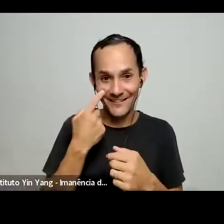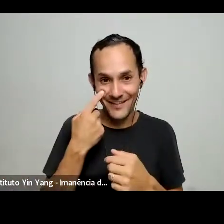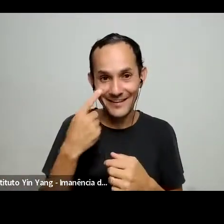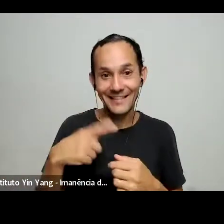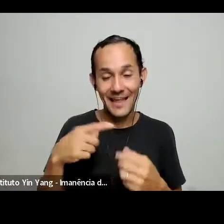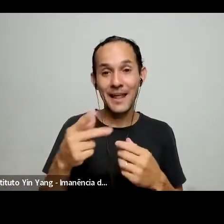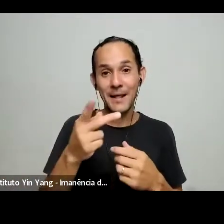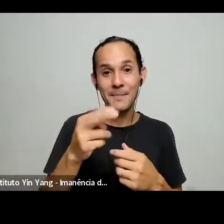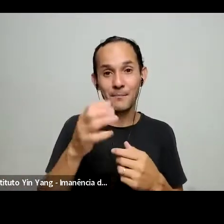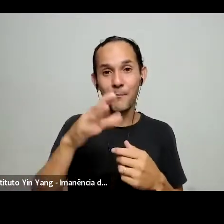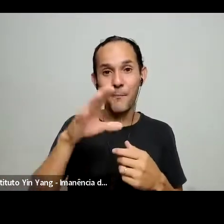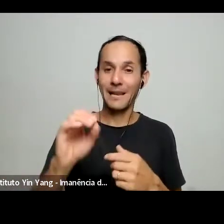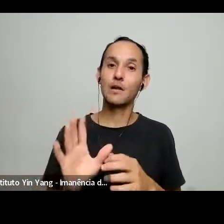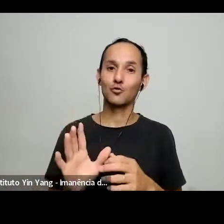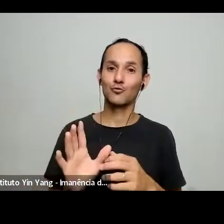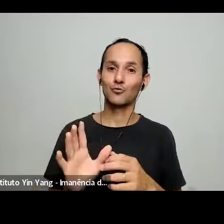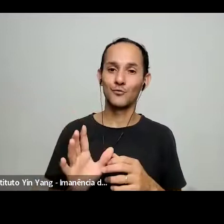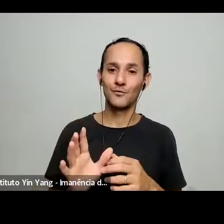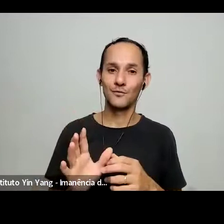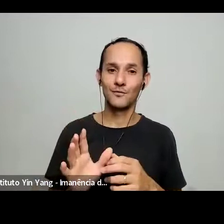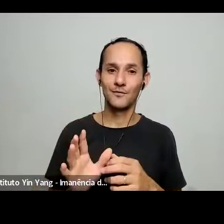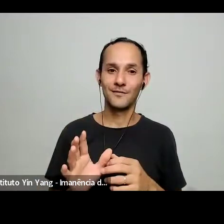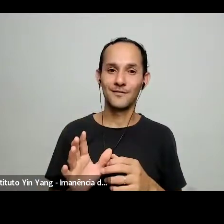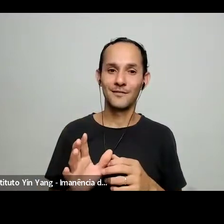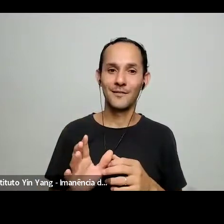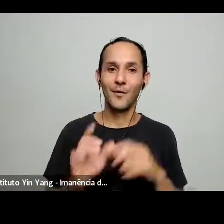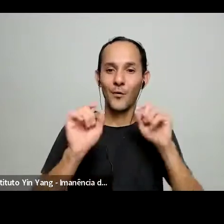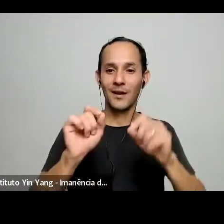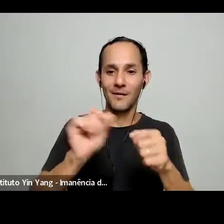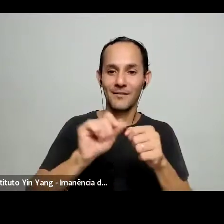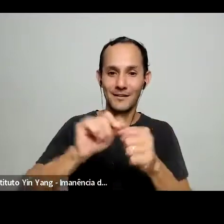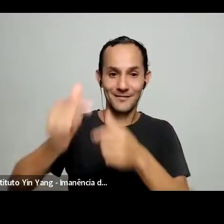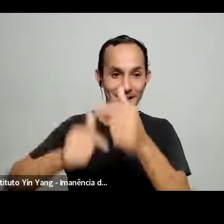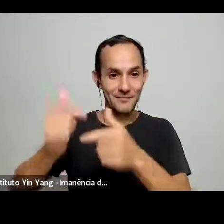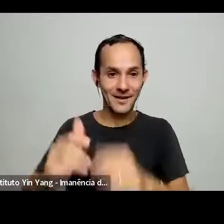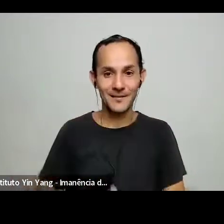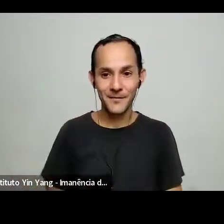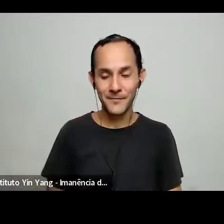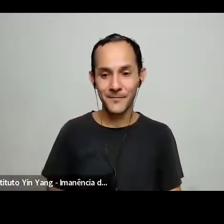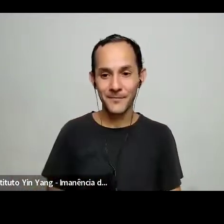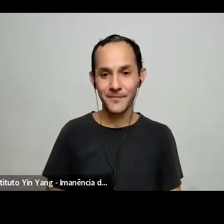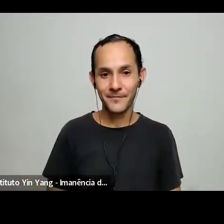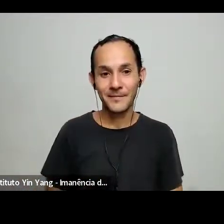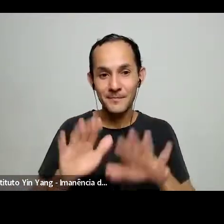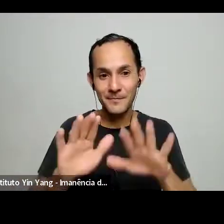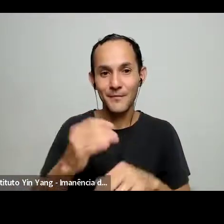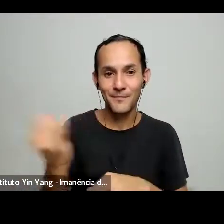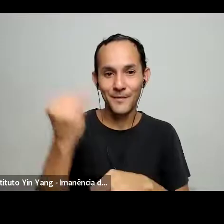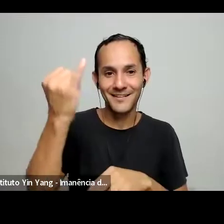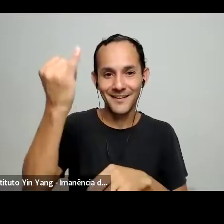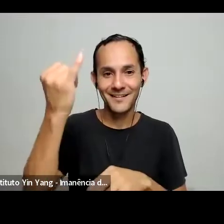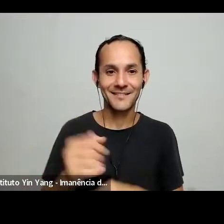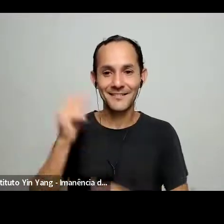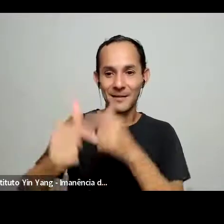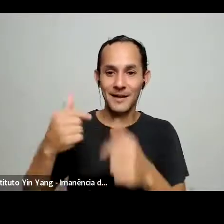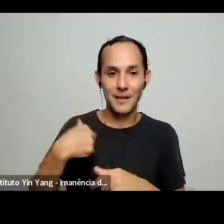preços que todo mundo paga para estar fazendo esse trabalho. Mas eu achei que foi importante, foi uma coisa que eu